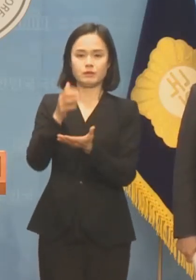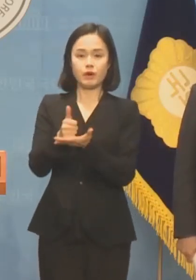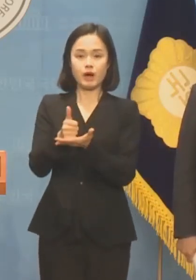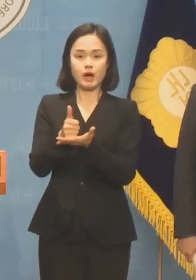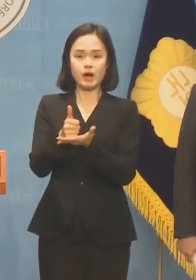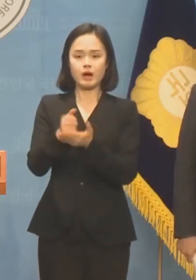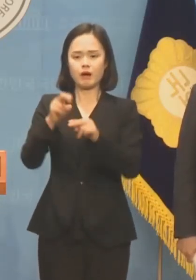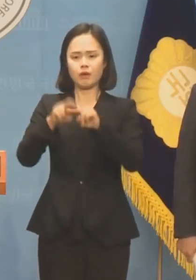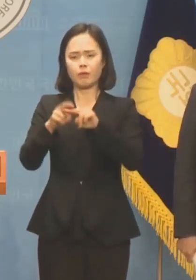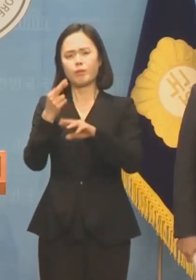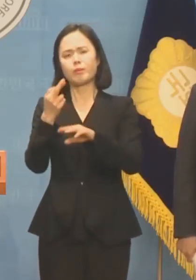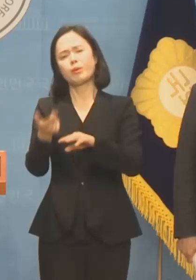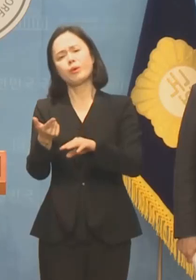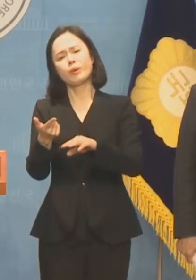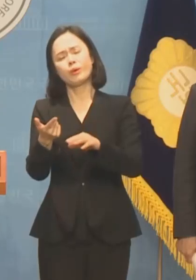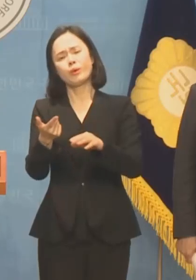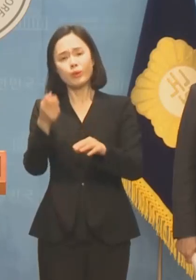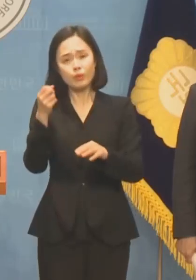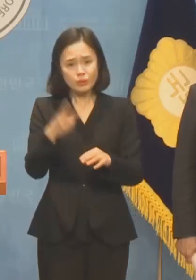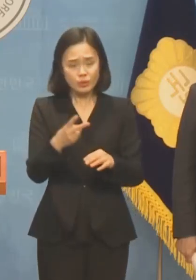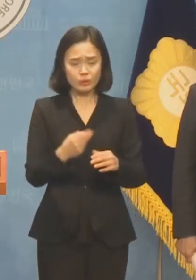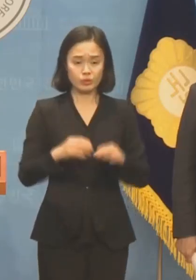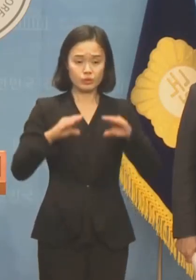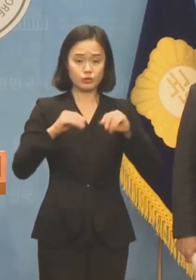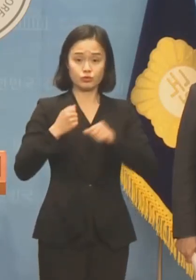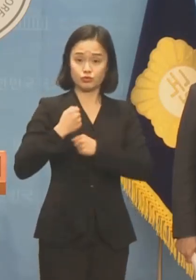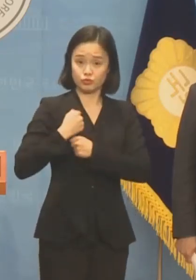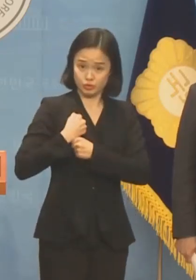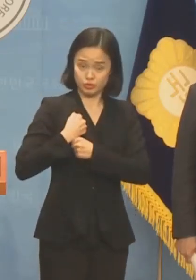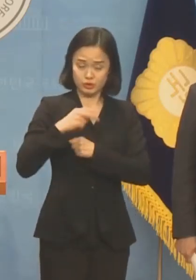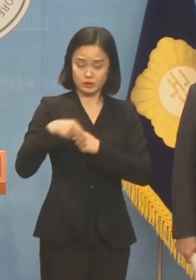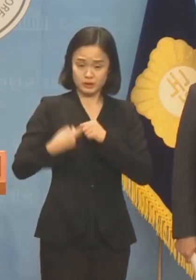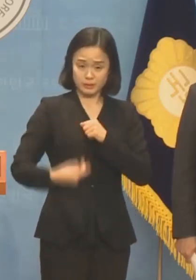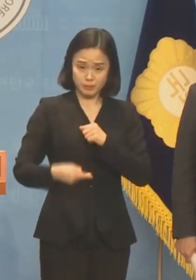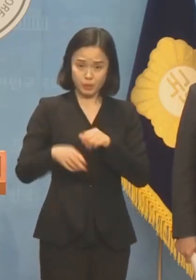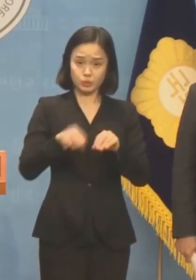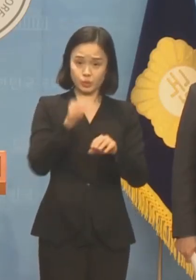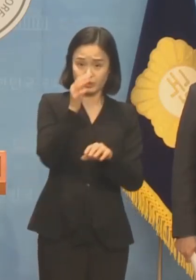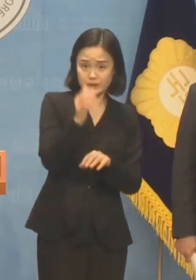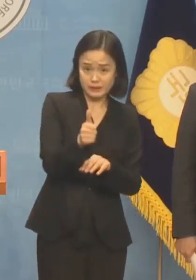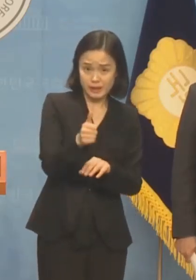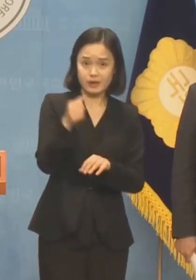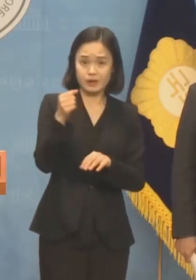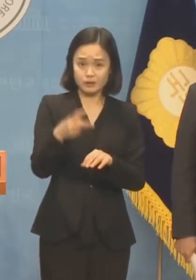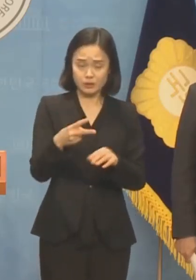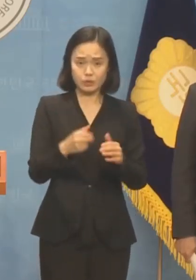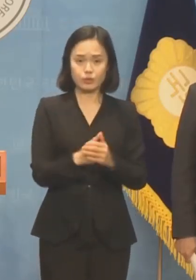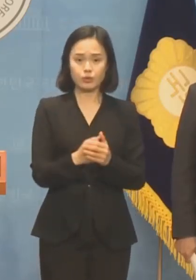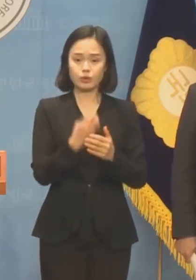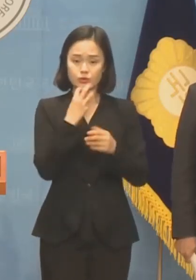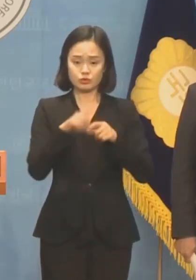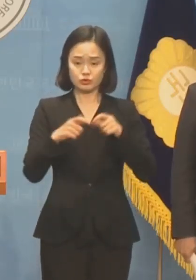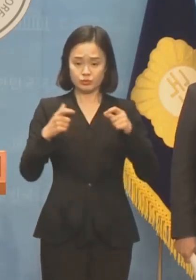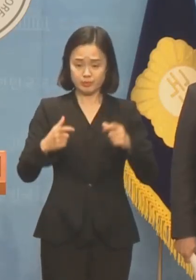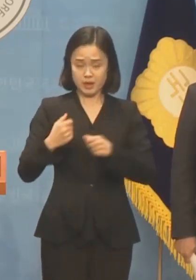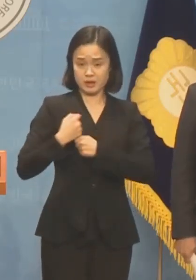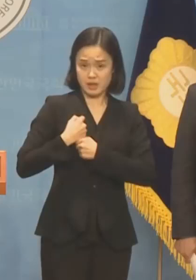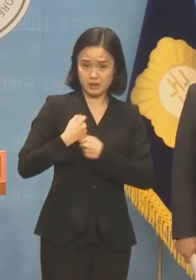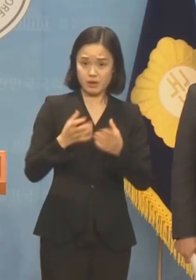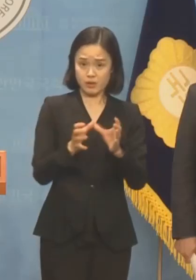공석임은 물론이고 육군 참모총장, 수방사령관, 특전사령관 그리고 대북 정보를